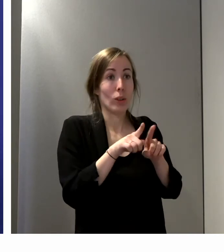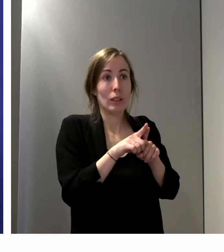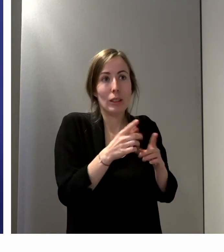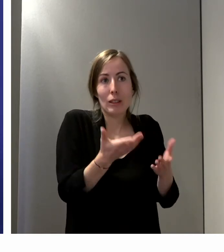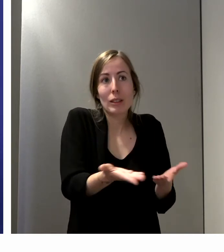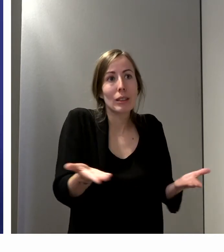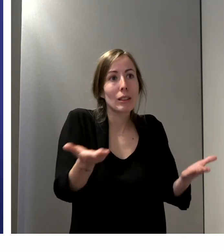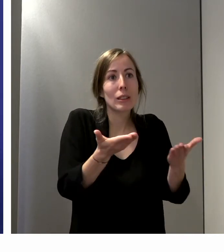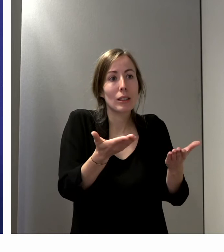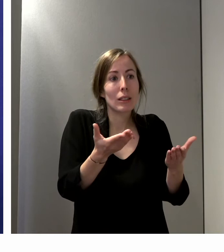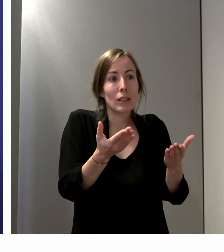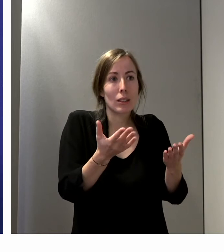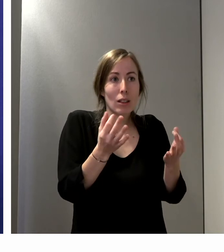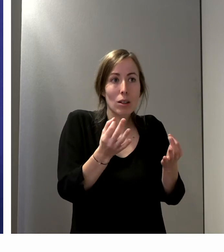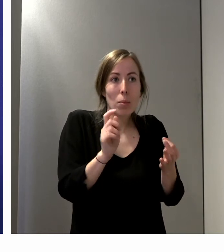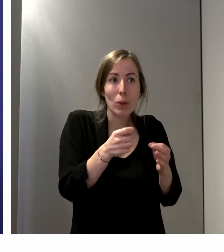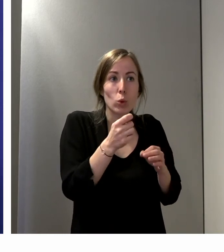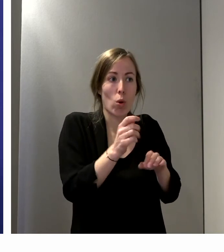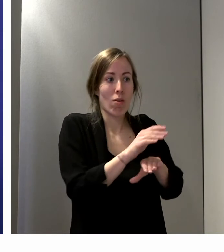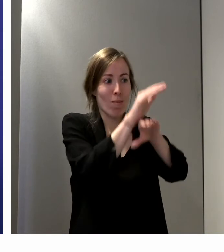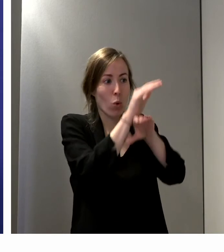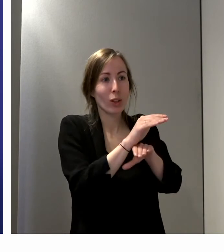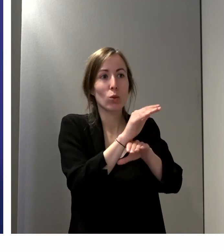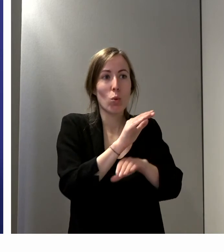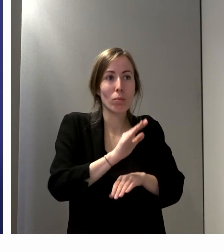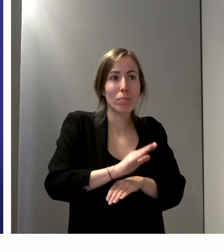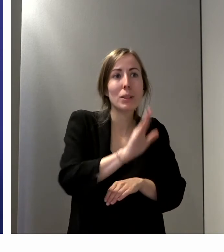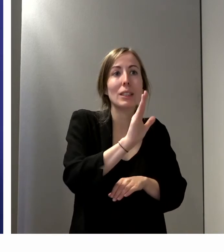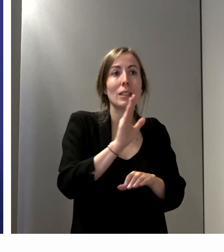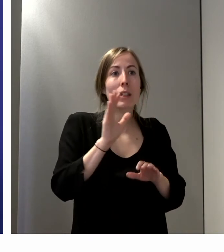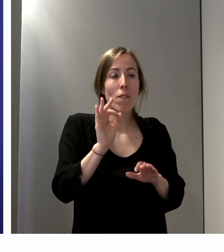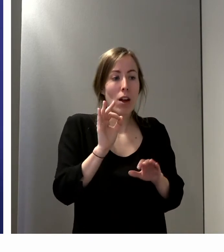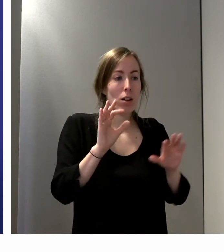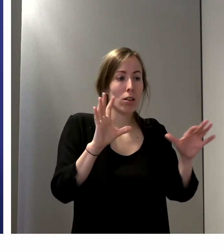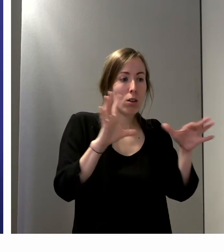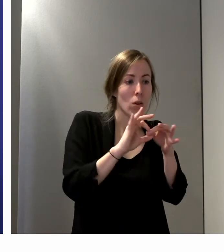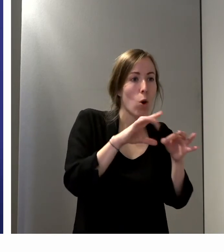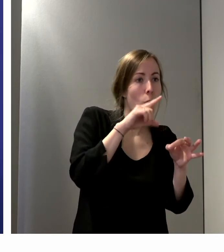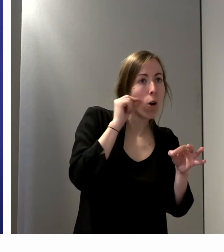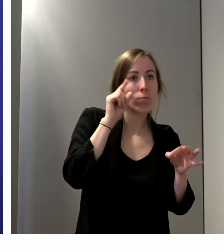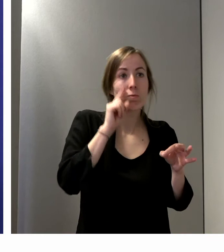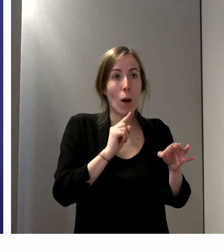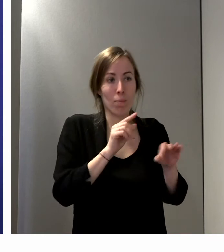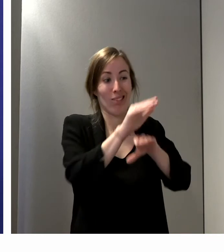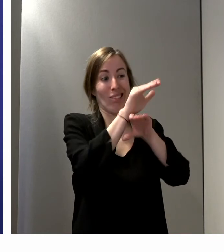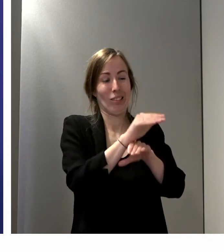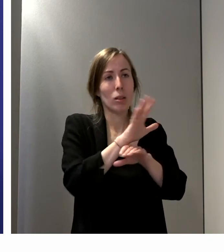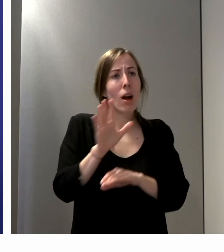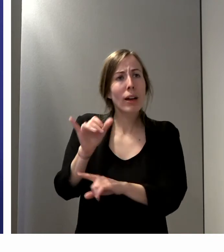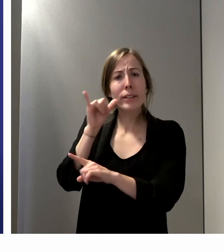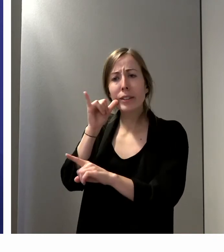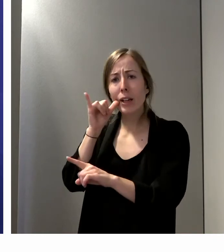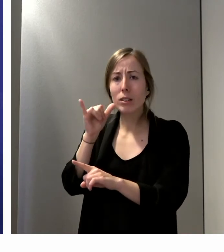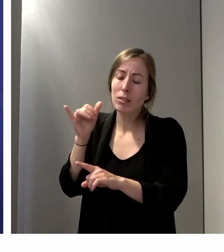l'émergence d'une protection particulière dans la relation homme-femme. Par contre, l'Italie est un pays